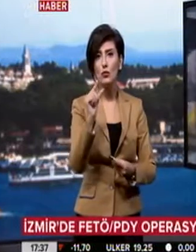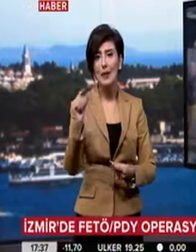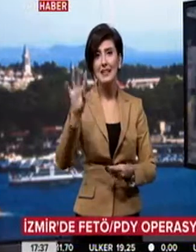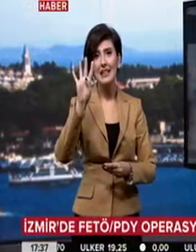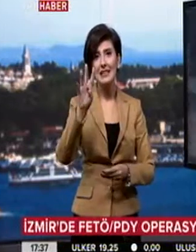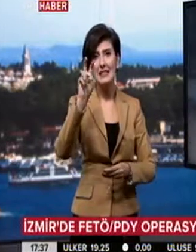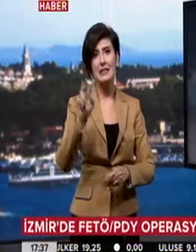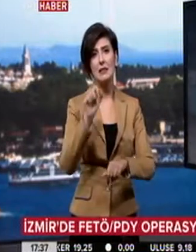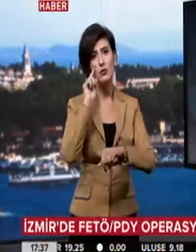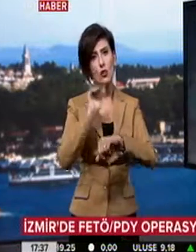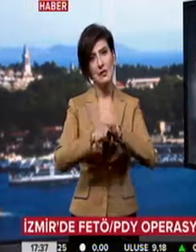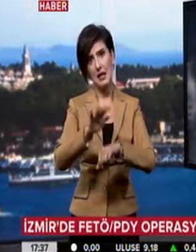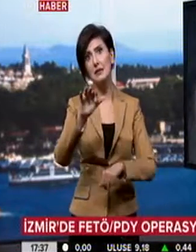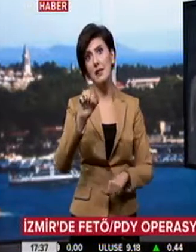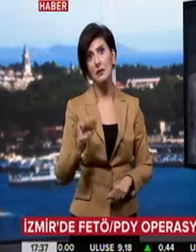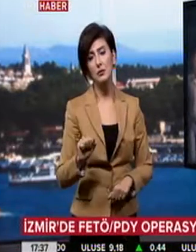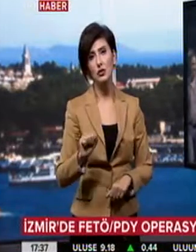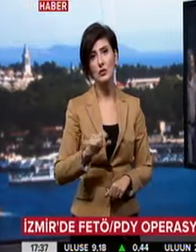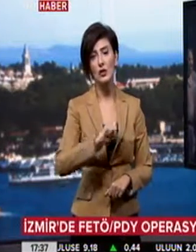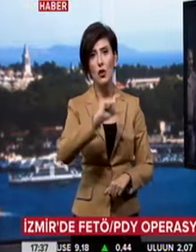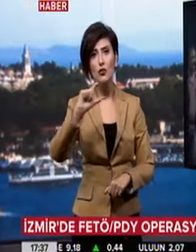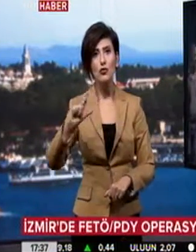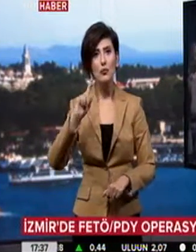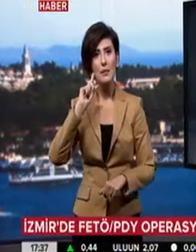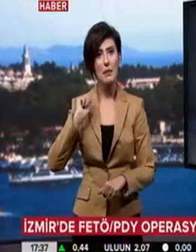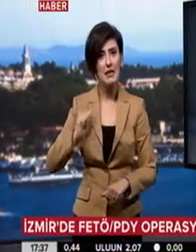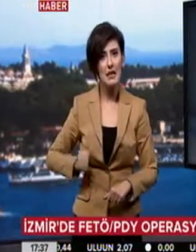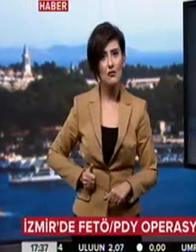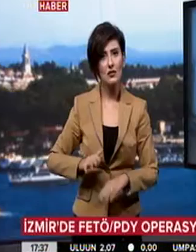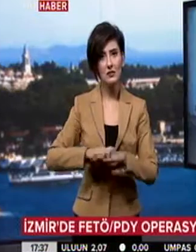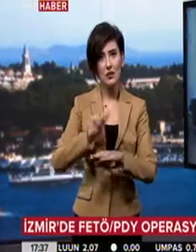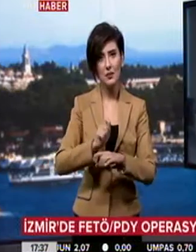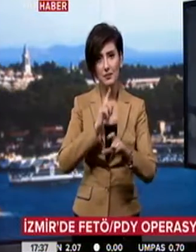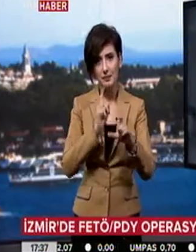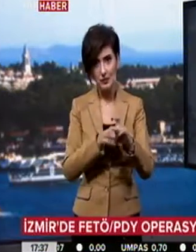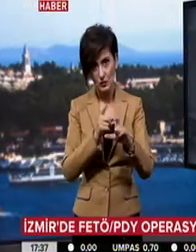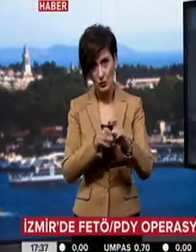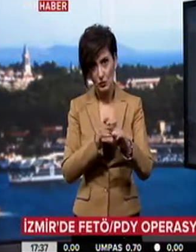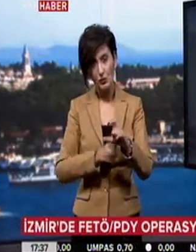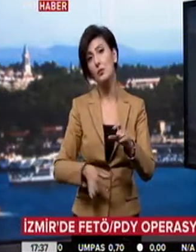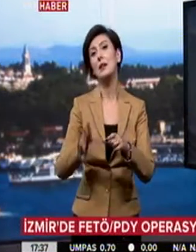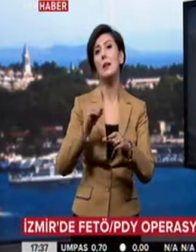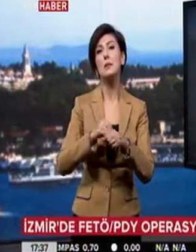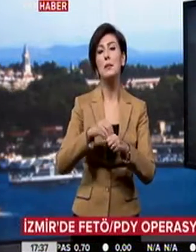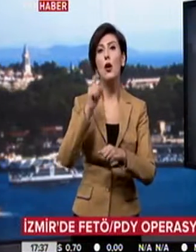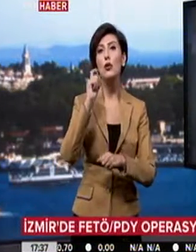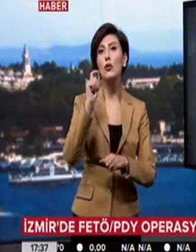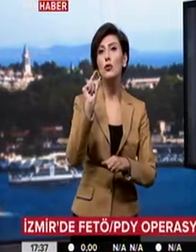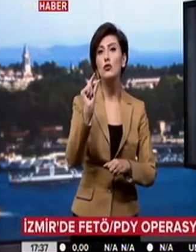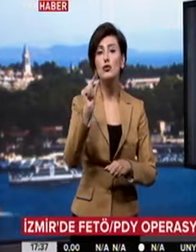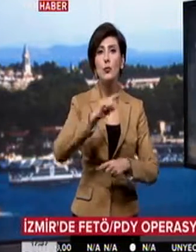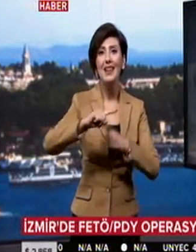57 şüpheliden 48'i gözaltına alınmıştı. Cumhuriyet Başsavcılığınca yürütülen soruşturma